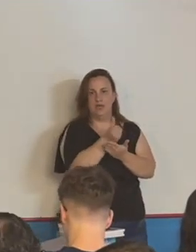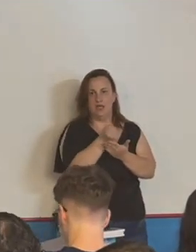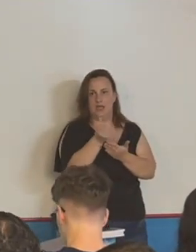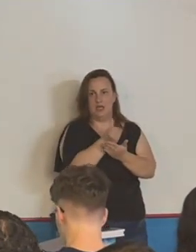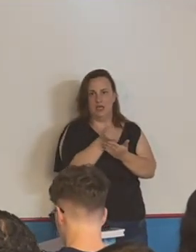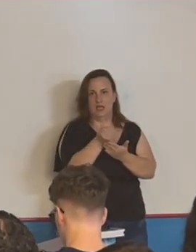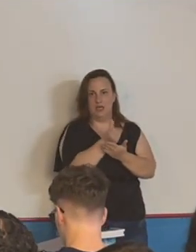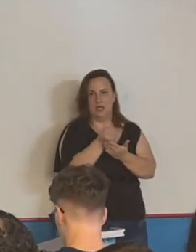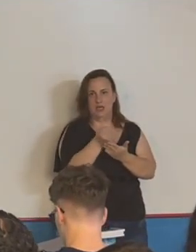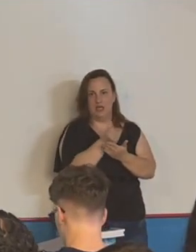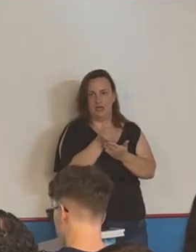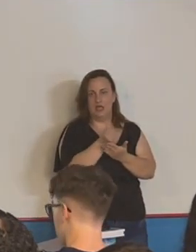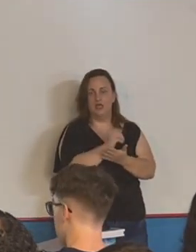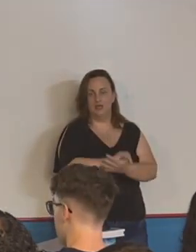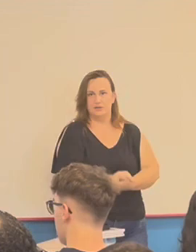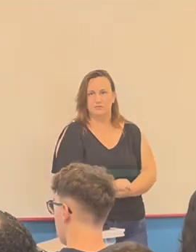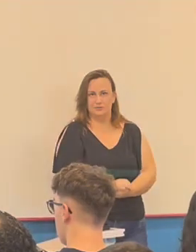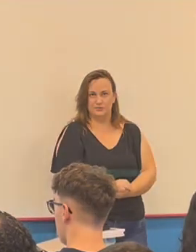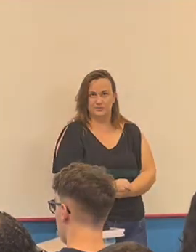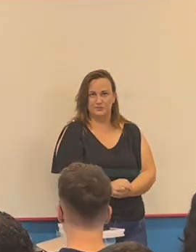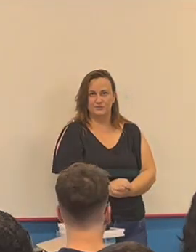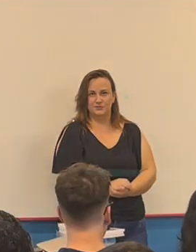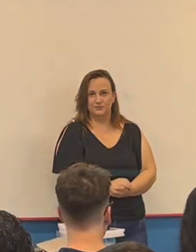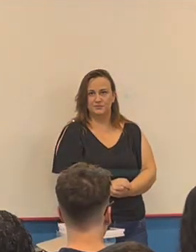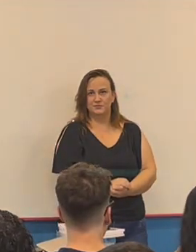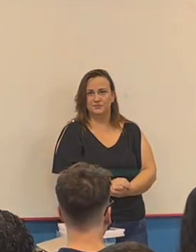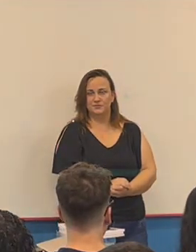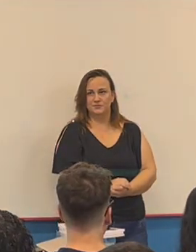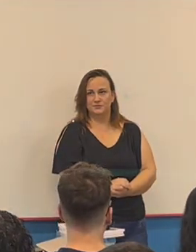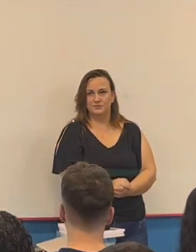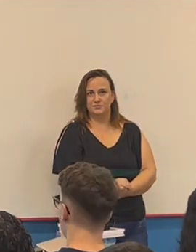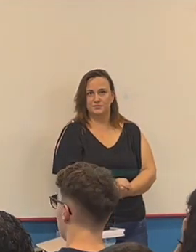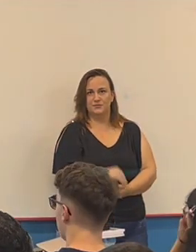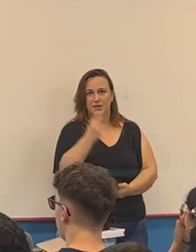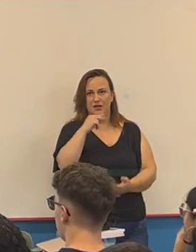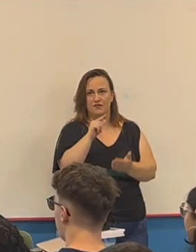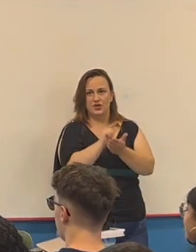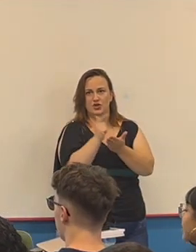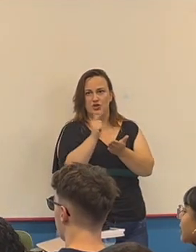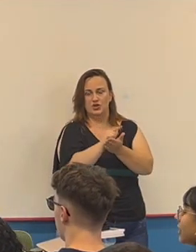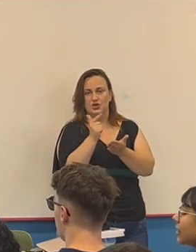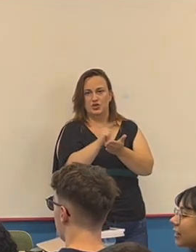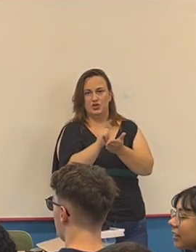pergunta curtinha. Lá na página 66, a parte lá do Mundo, tem um jornal escrito